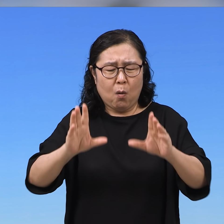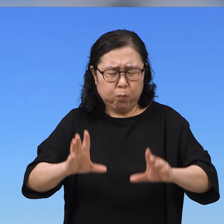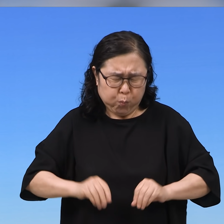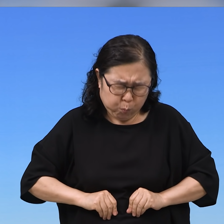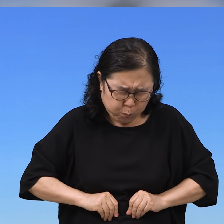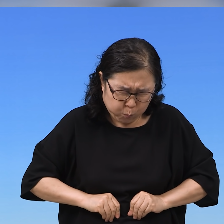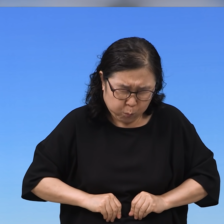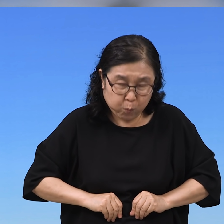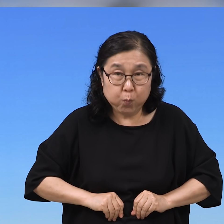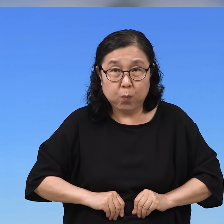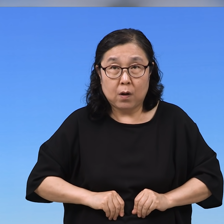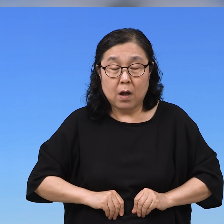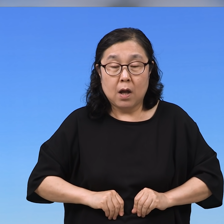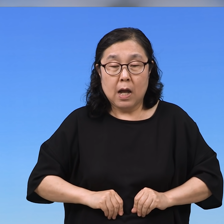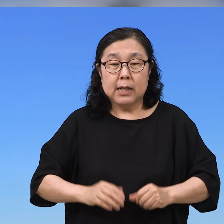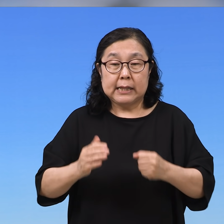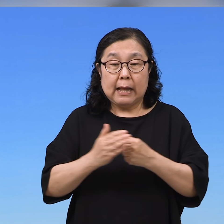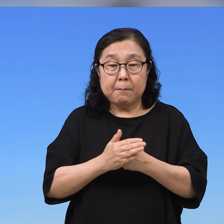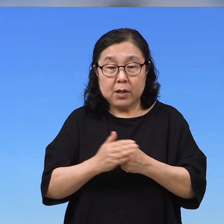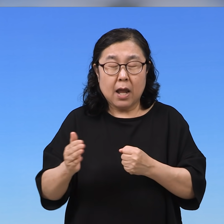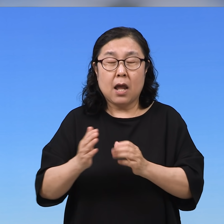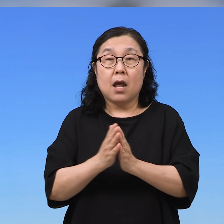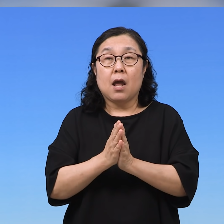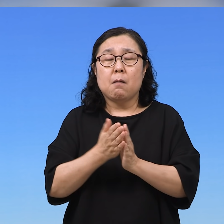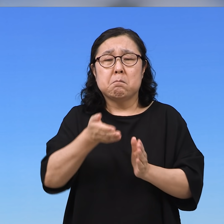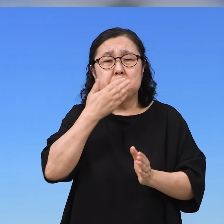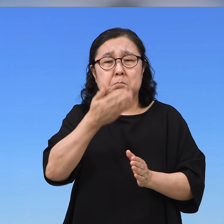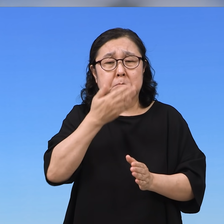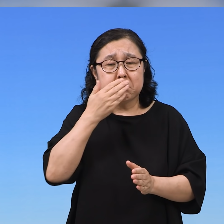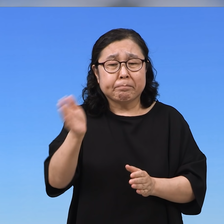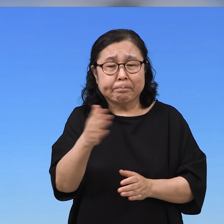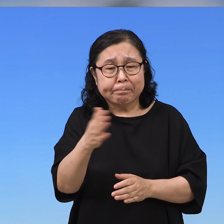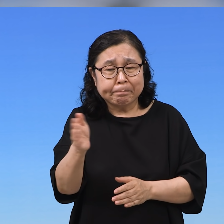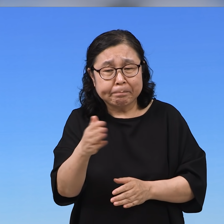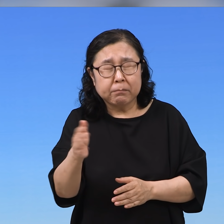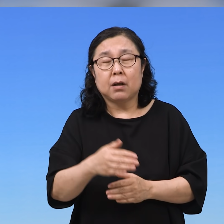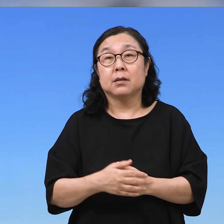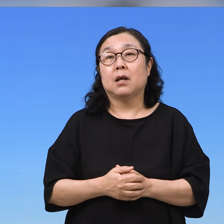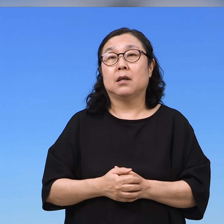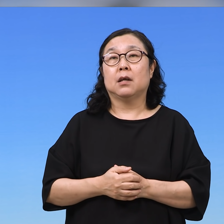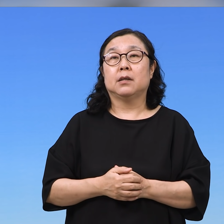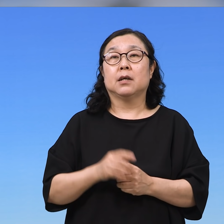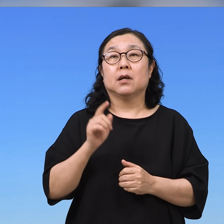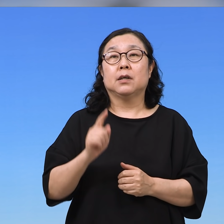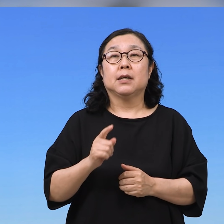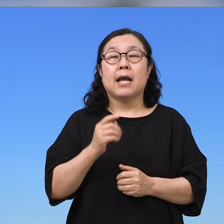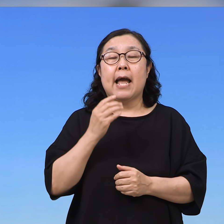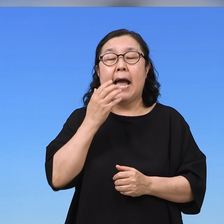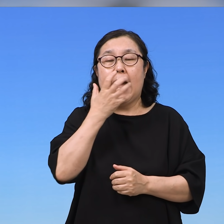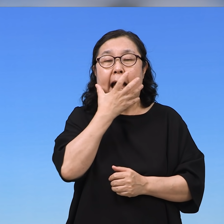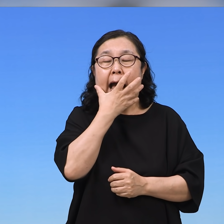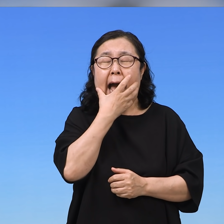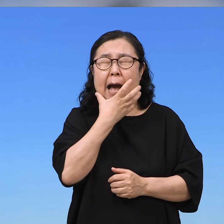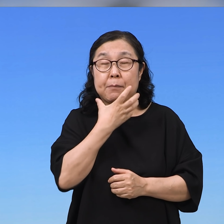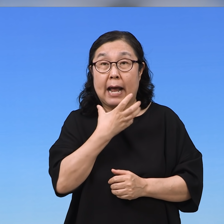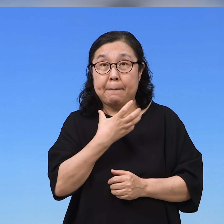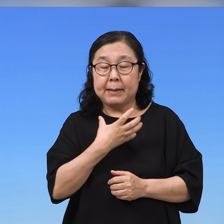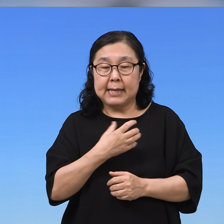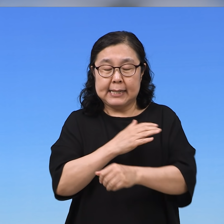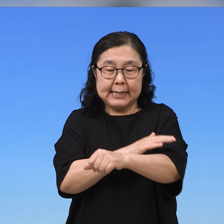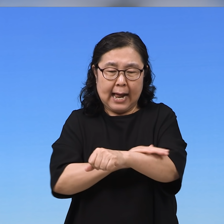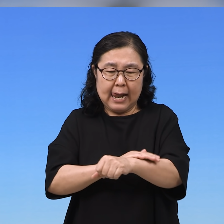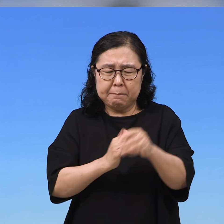기근, 흉년이 와가지고 먹을 게 없네요. 그래서 이제 이것을 아브라함이